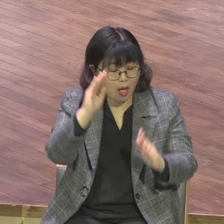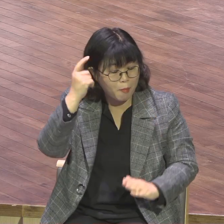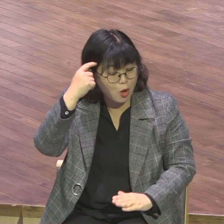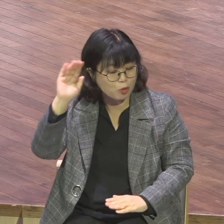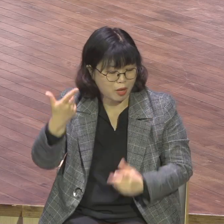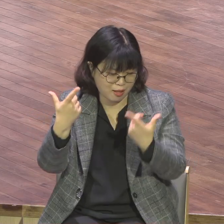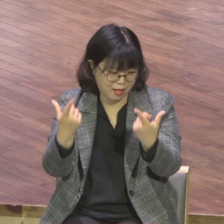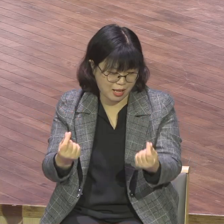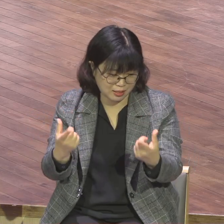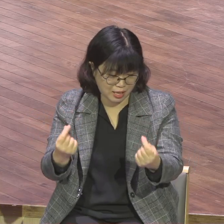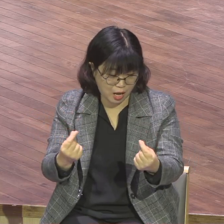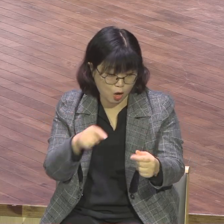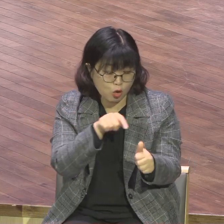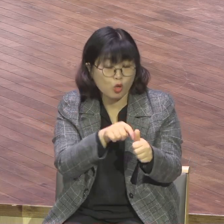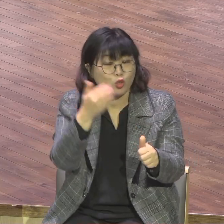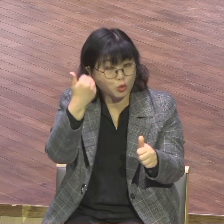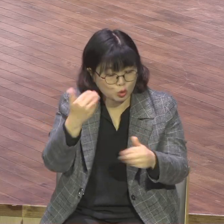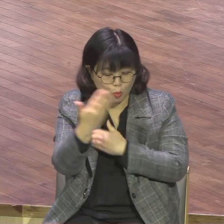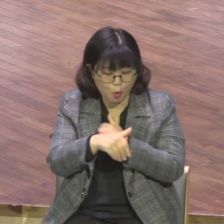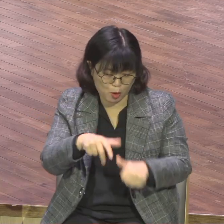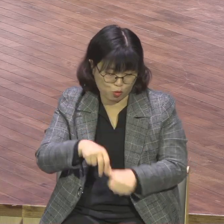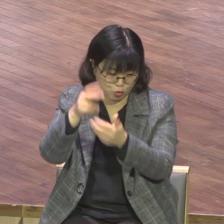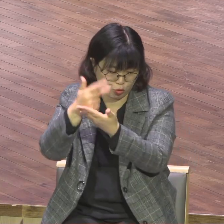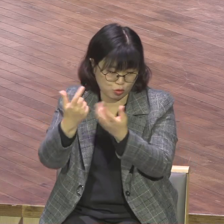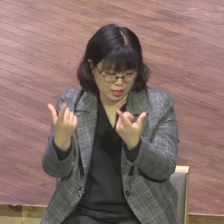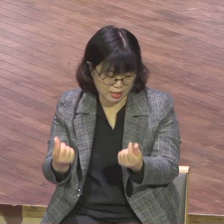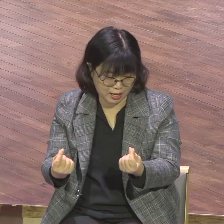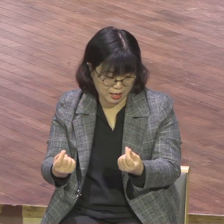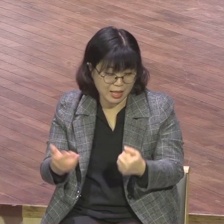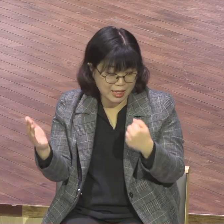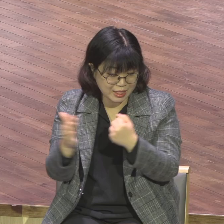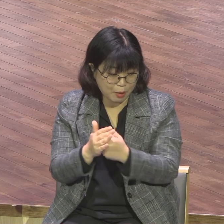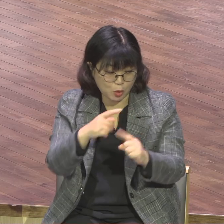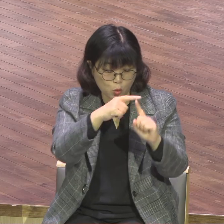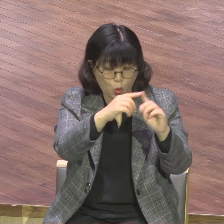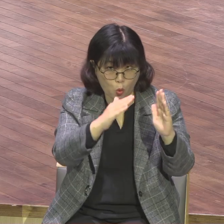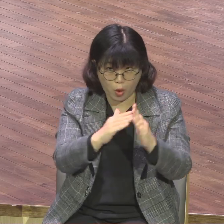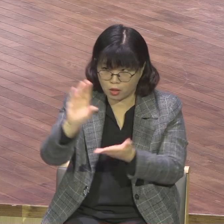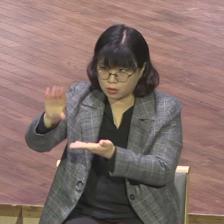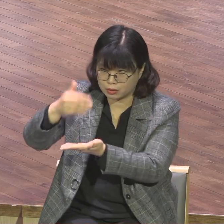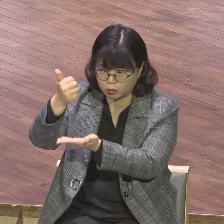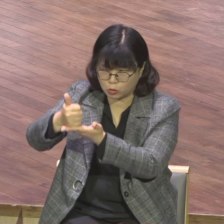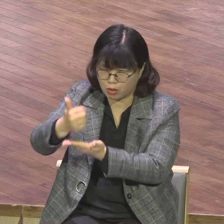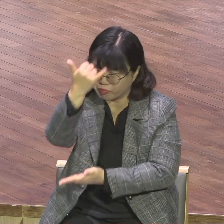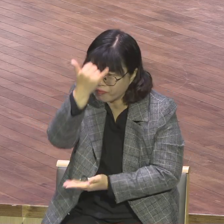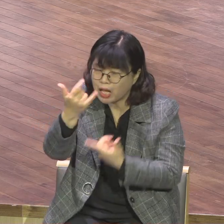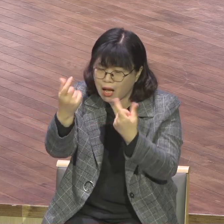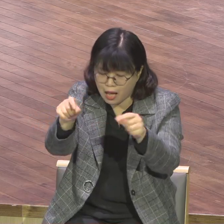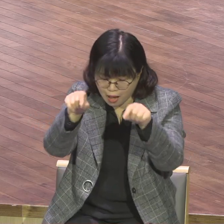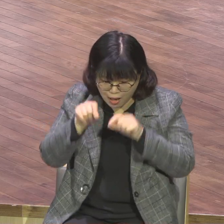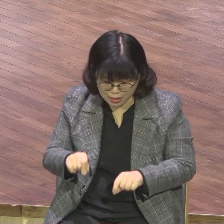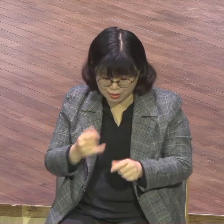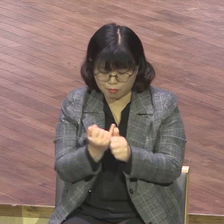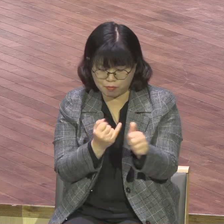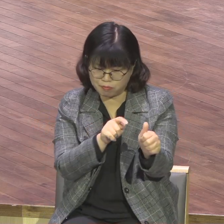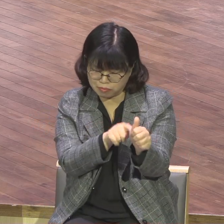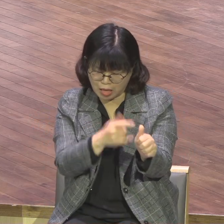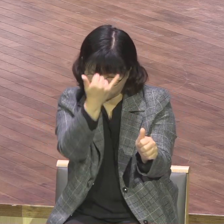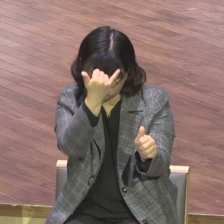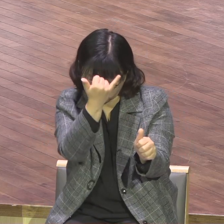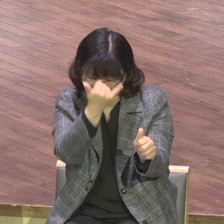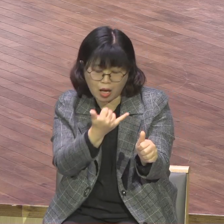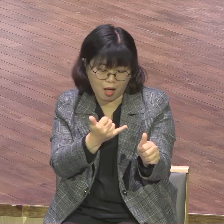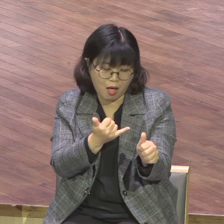그가 바로 몸의 구주시니라. 그러므로 교회가 그리스도에게 하듯 아내들도 범사에 자기 남편에게